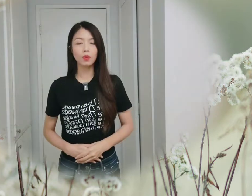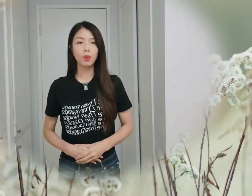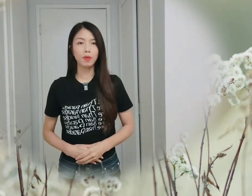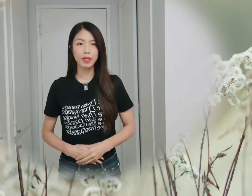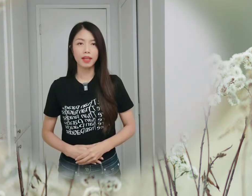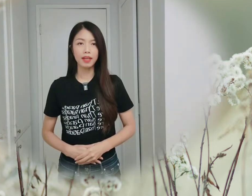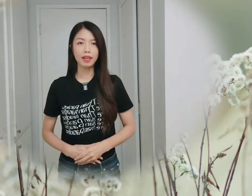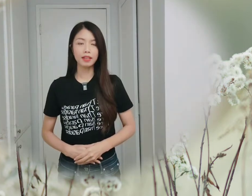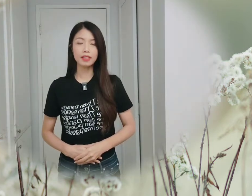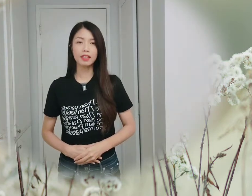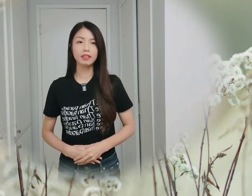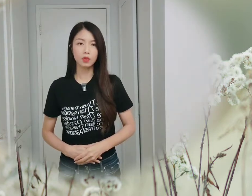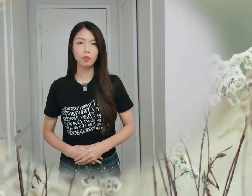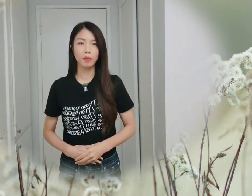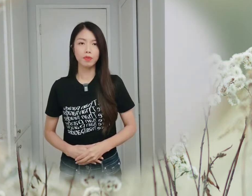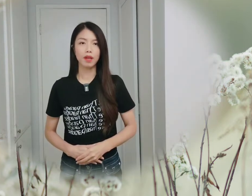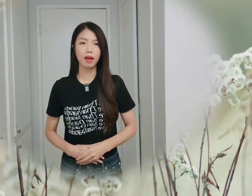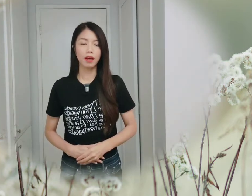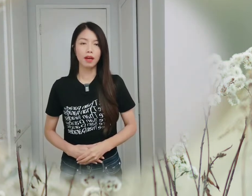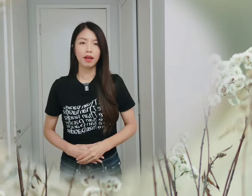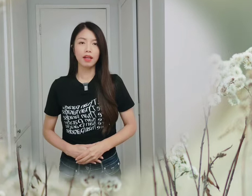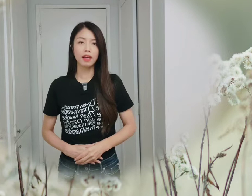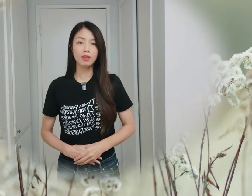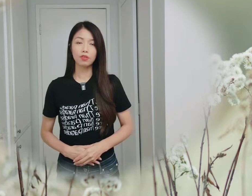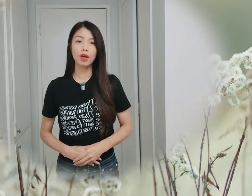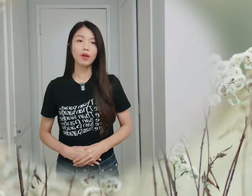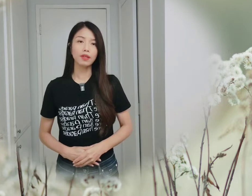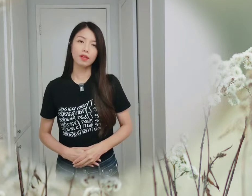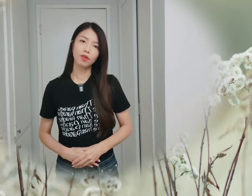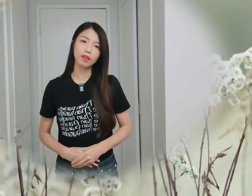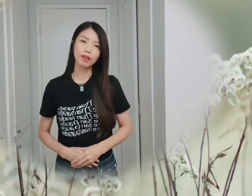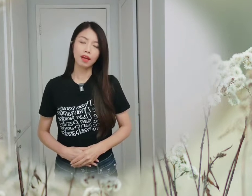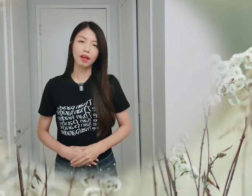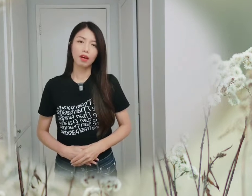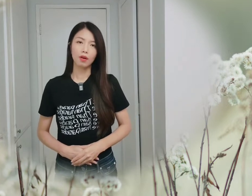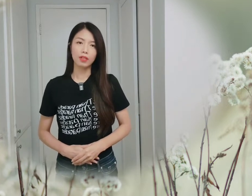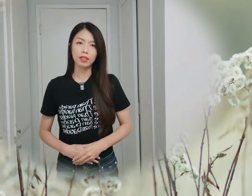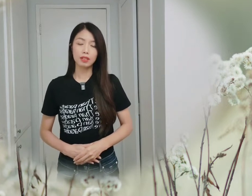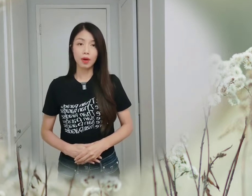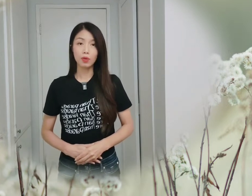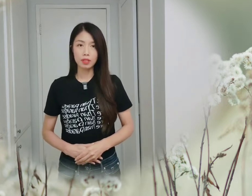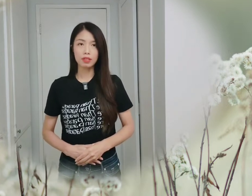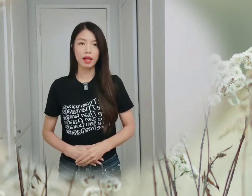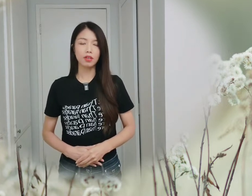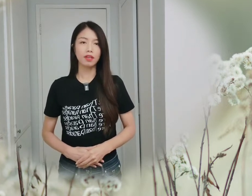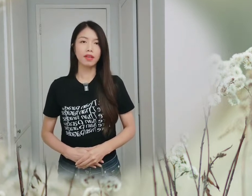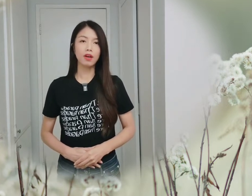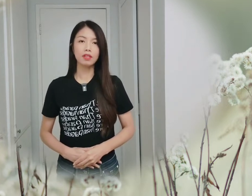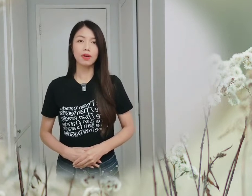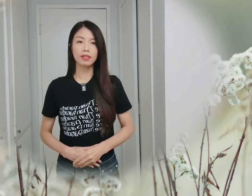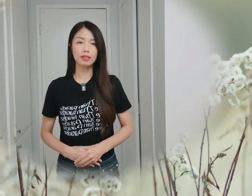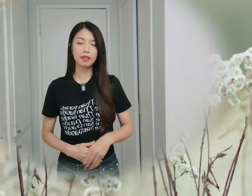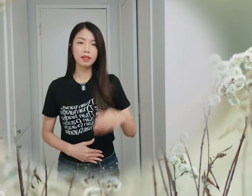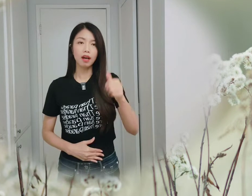주께 두 손 모아 비나니 크신 은총 베푸사. 일단 주라고 하는 뜻의 수어는 지화로 지읒을 아셔야